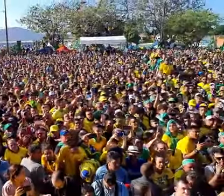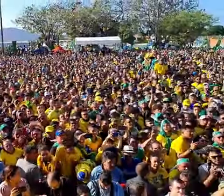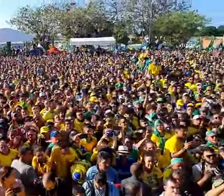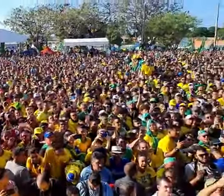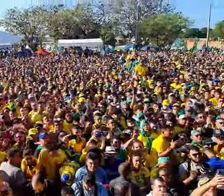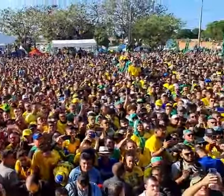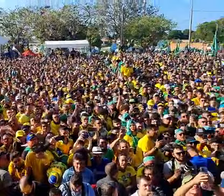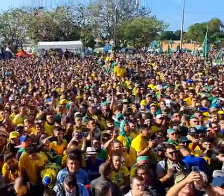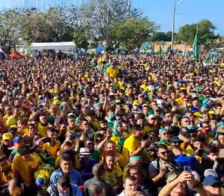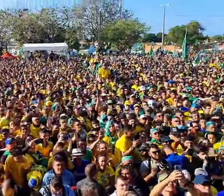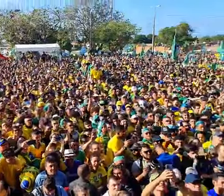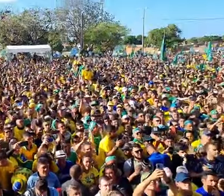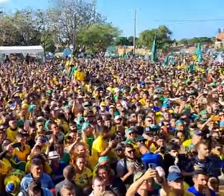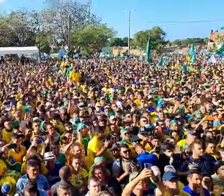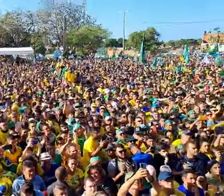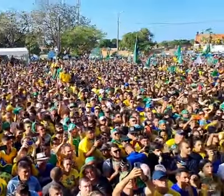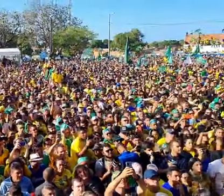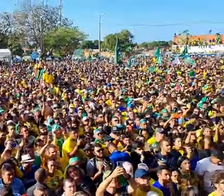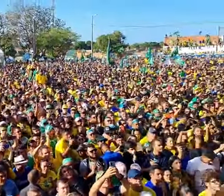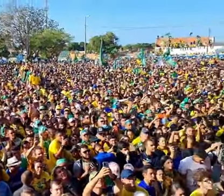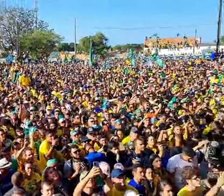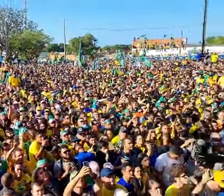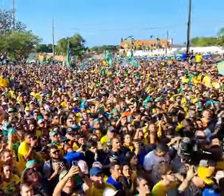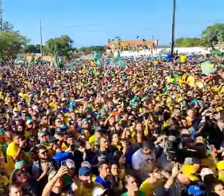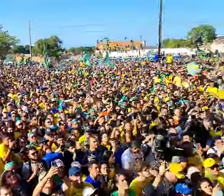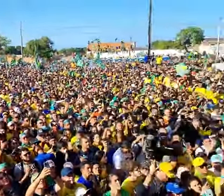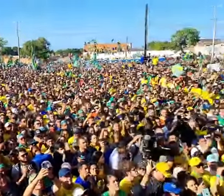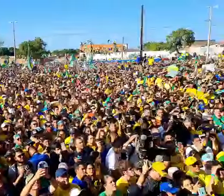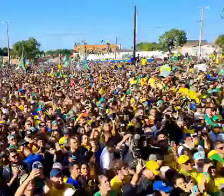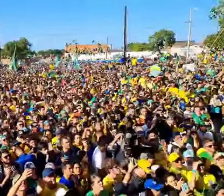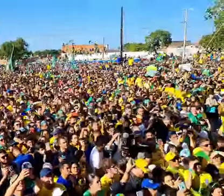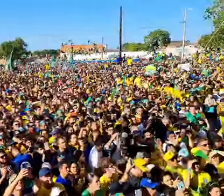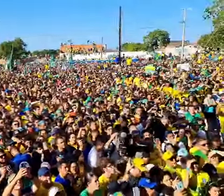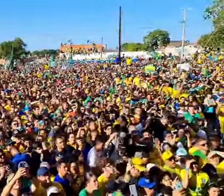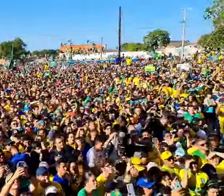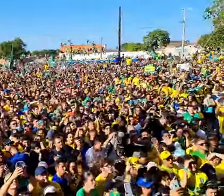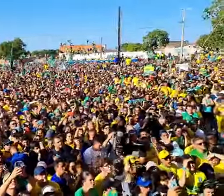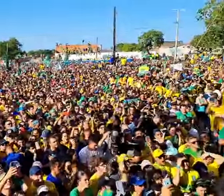A minha filha, repito, é neta de um cabra da peste do Ceará.